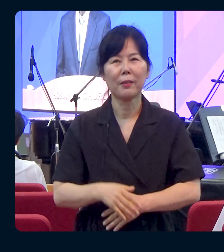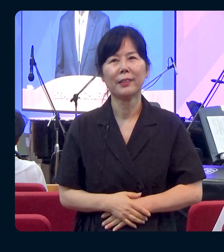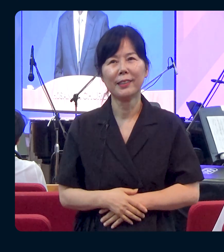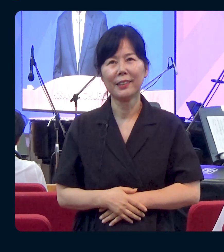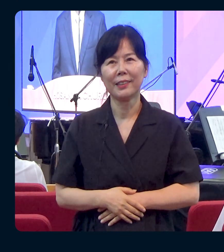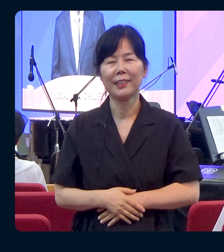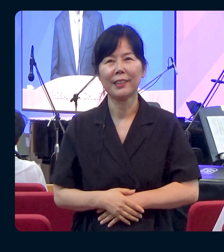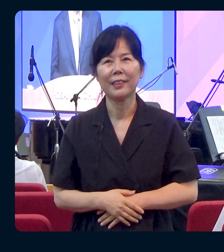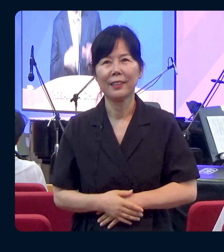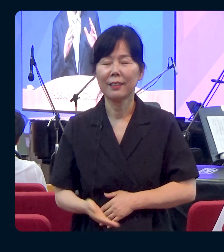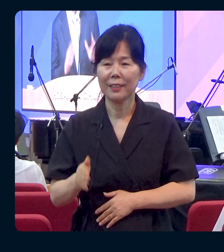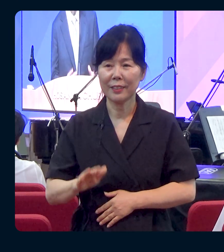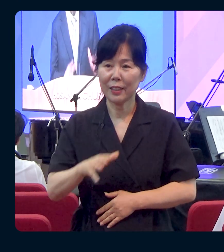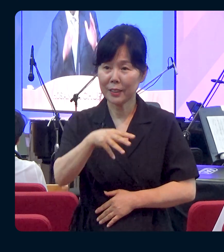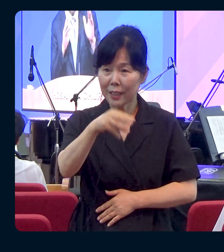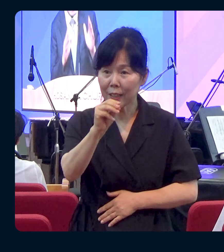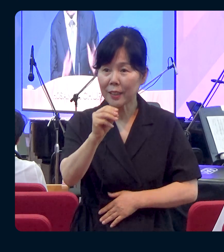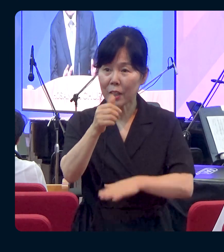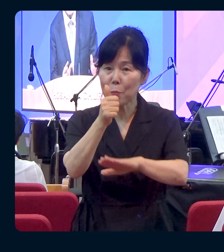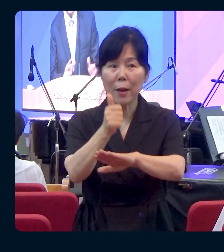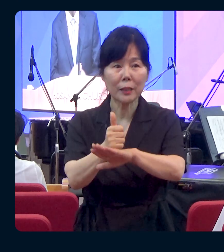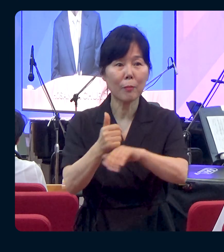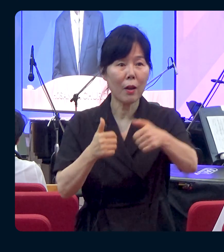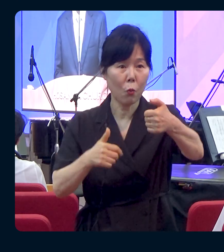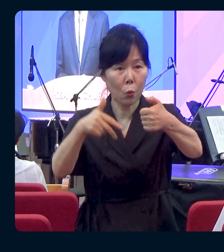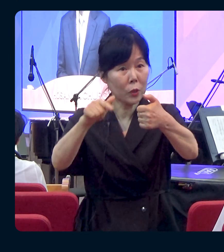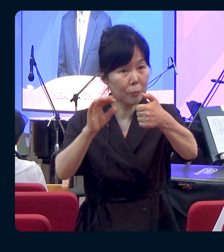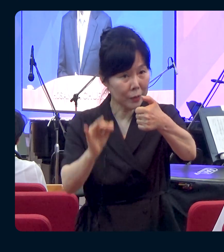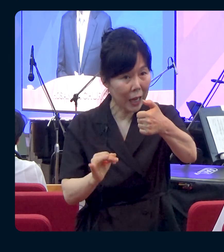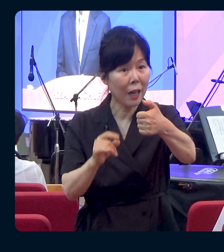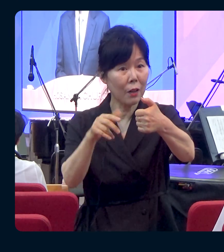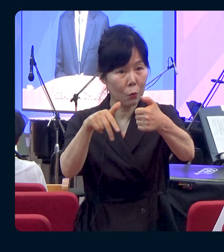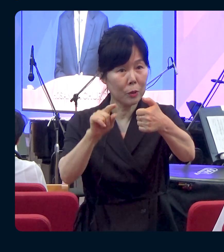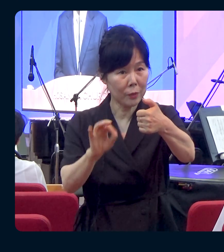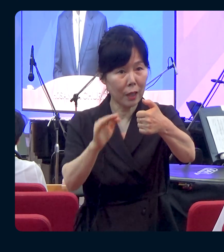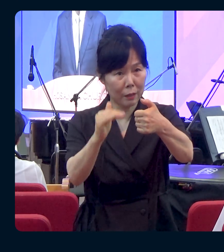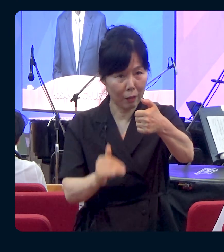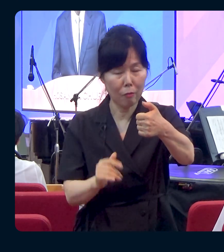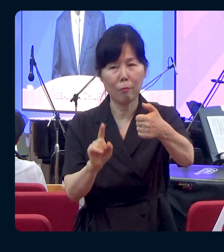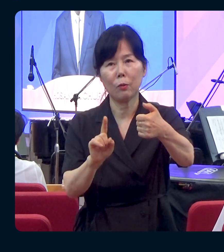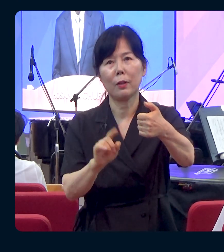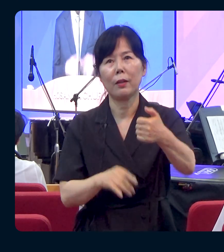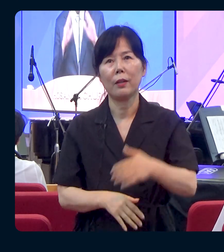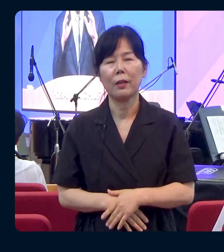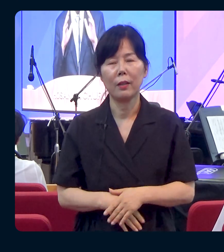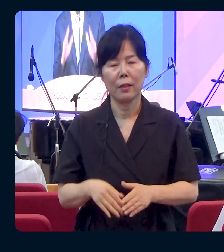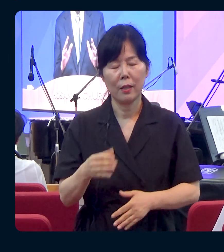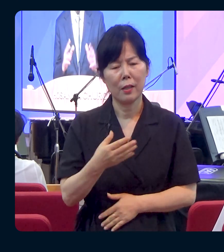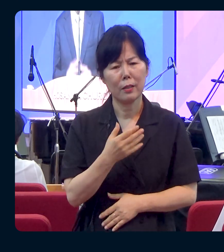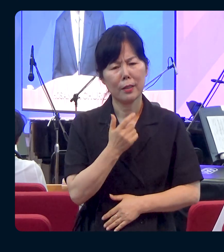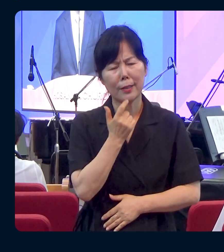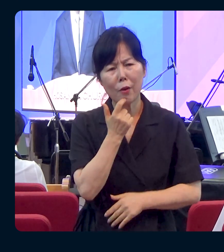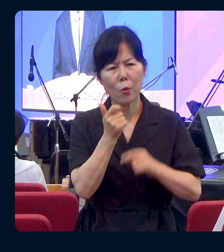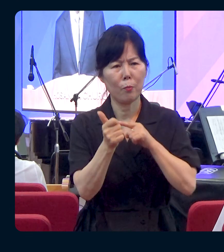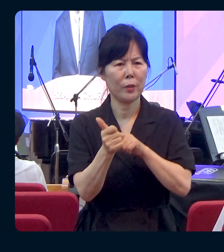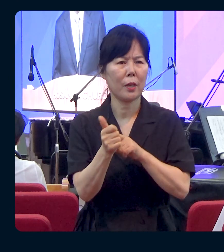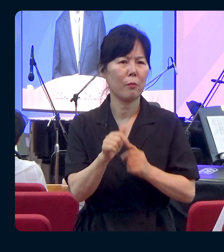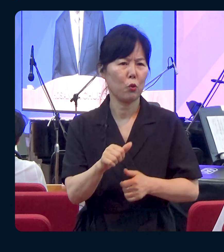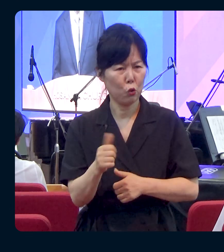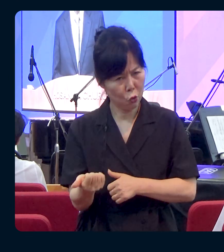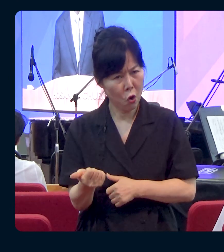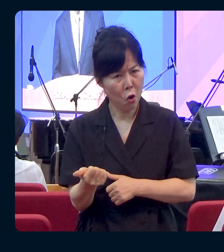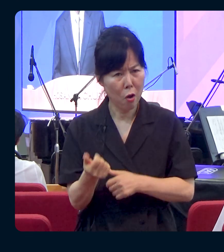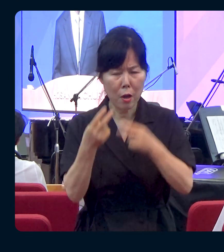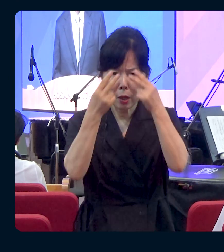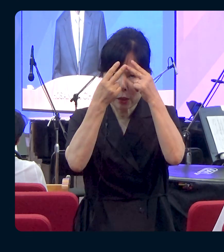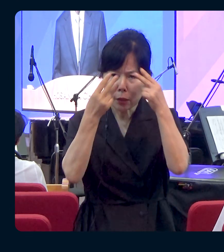자, 그런데 이 창세기의 마지막 장인 창세기 50장은요, 야곱이 죽으면서 그의